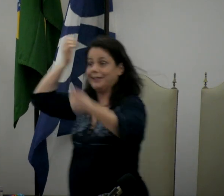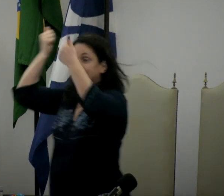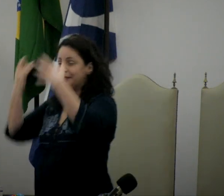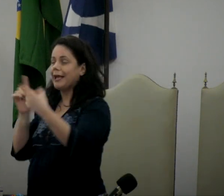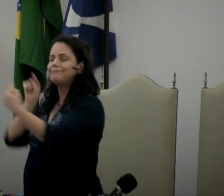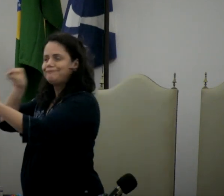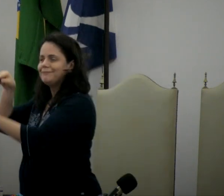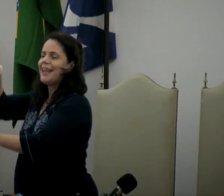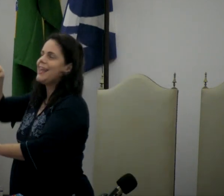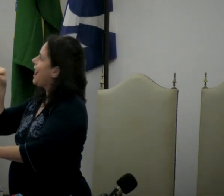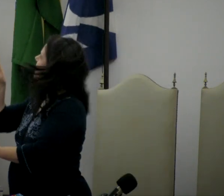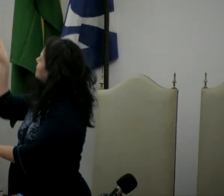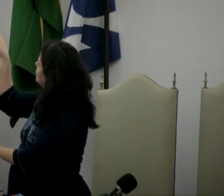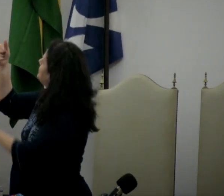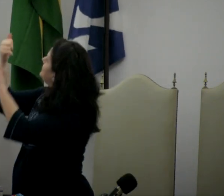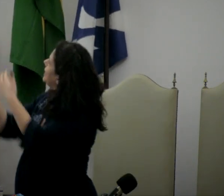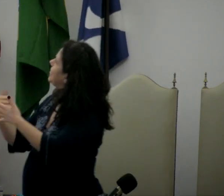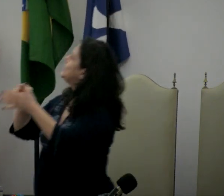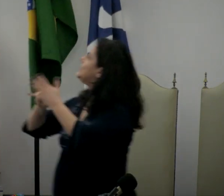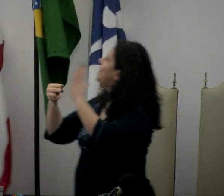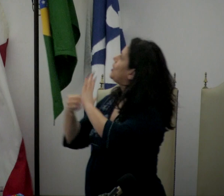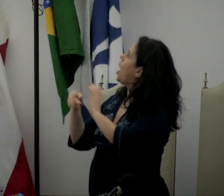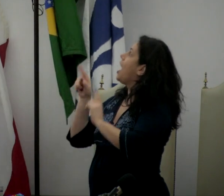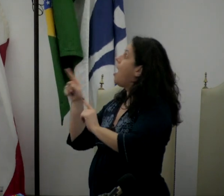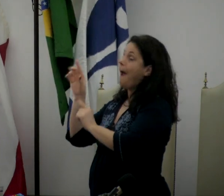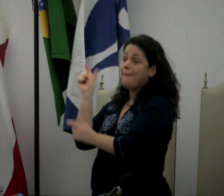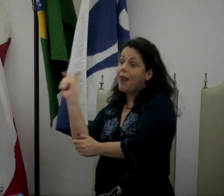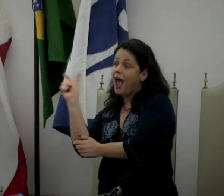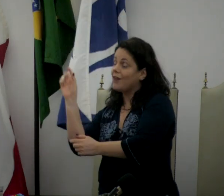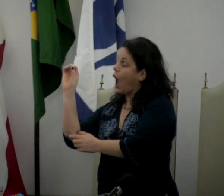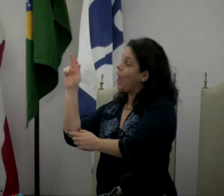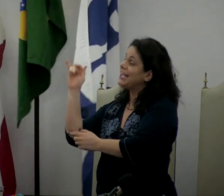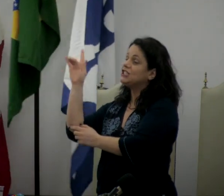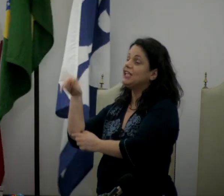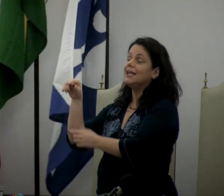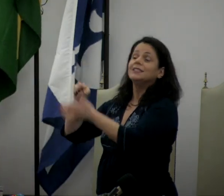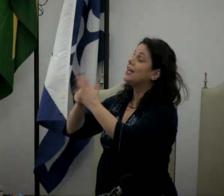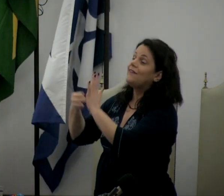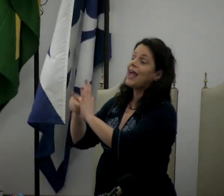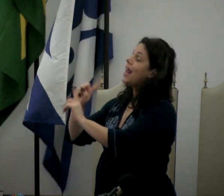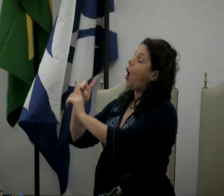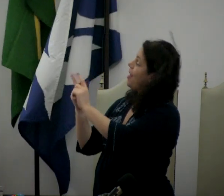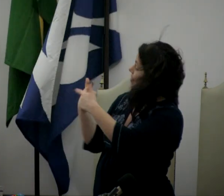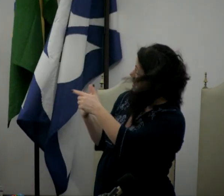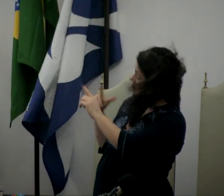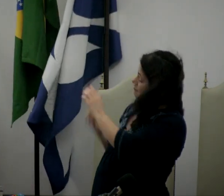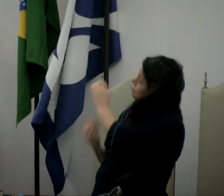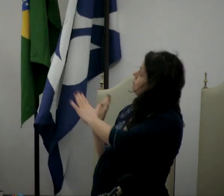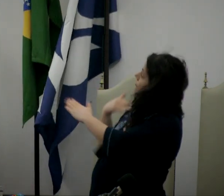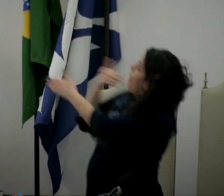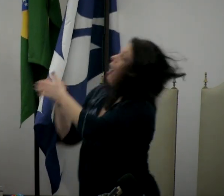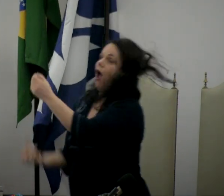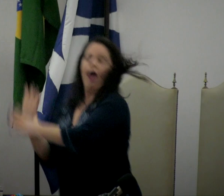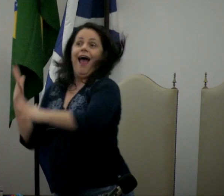surdez? Foucault explica que o significado da palavra, a